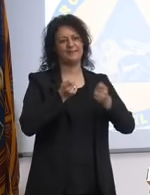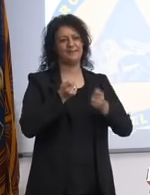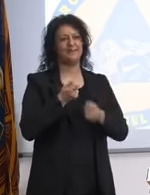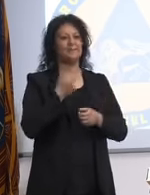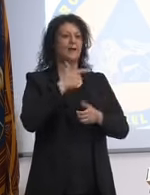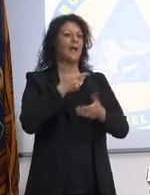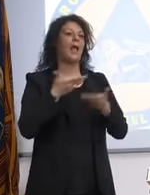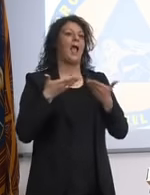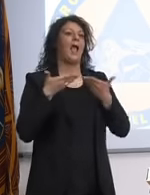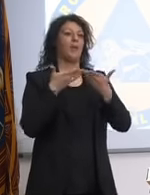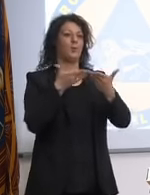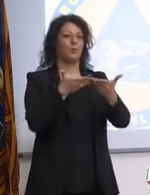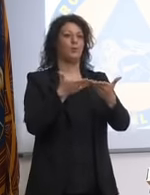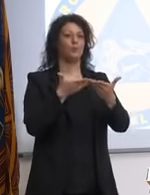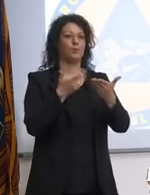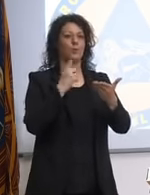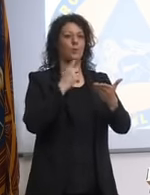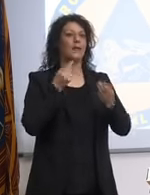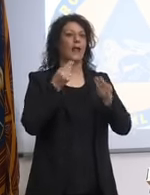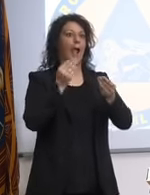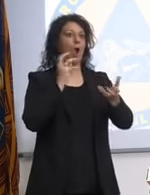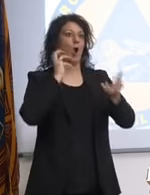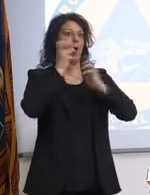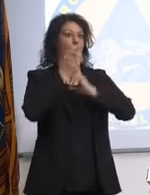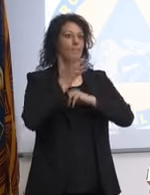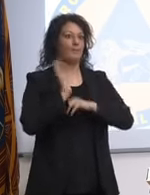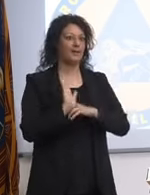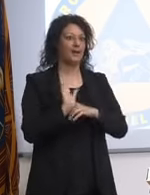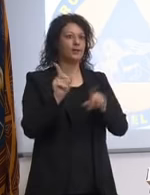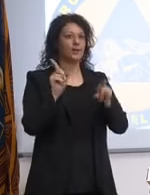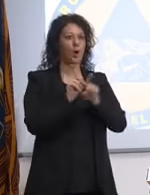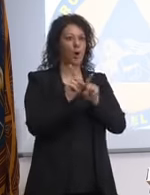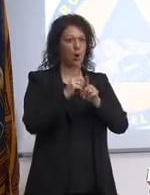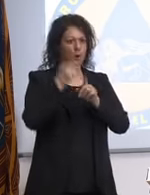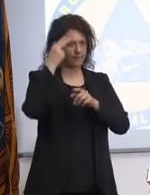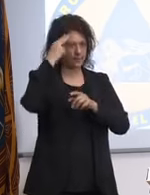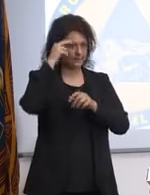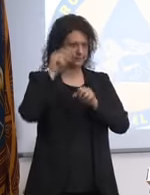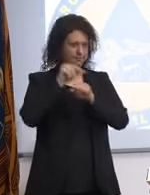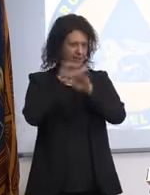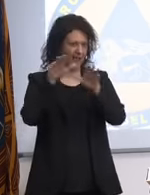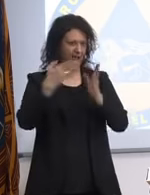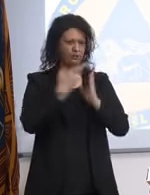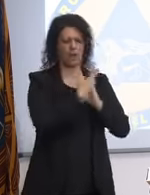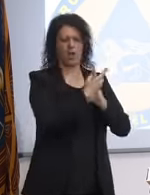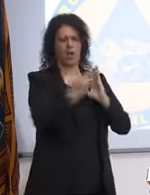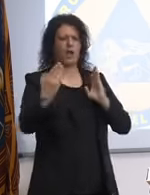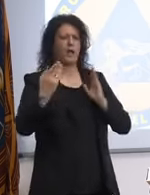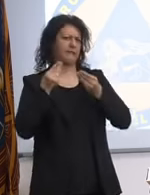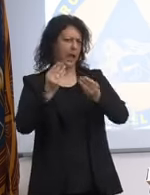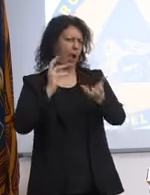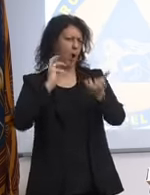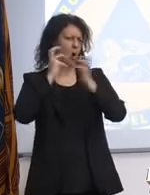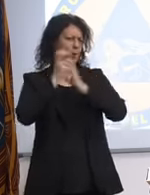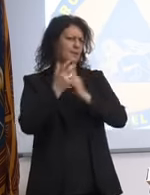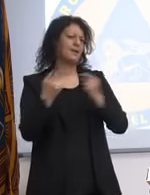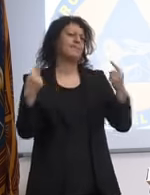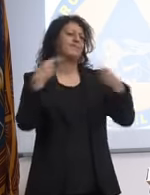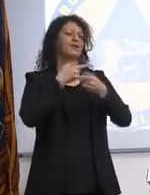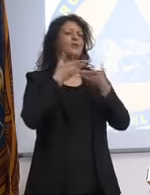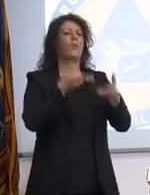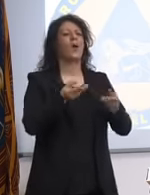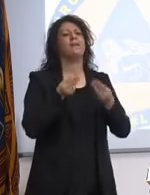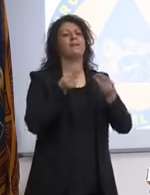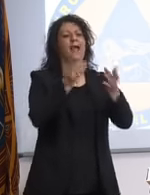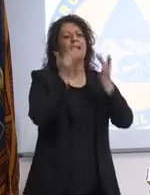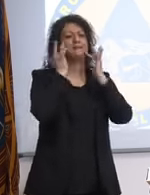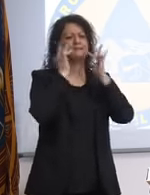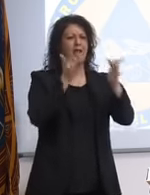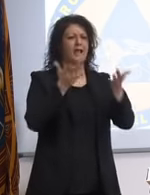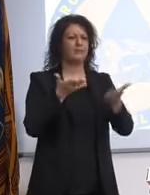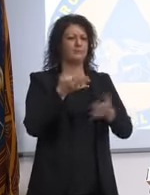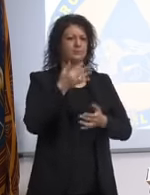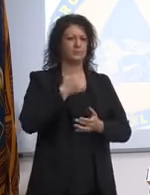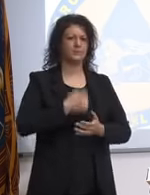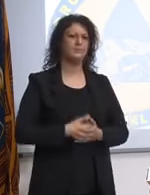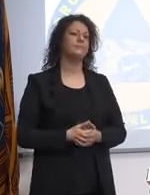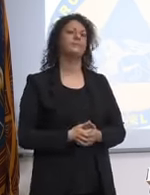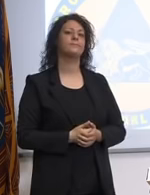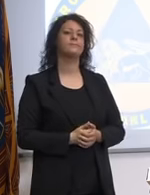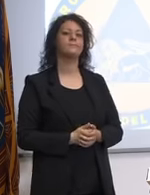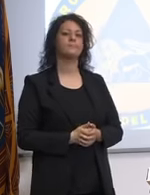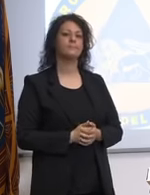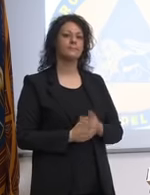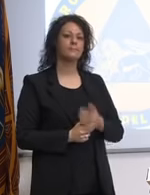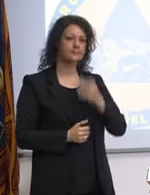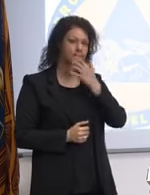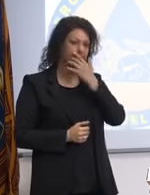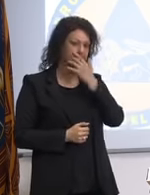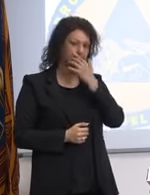vivere meglio, perché non incasina la vita come il plexiglass in spiaggia, dai, è un'altra roba. Grazie. Posso? Ecco, no, scusi Presidente,